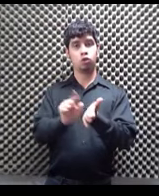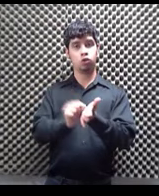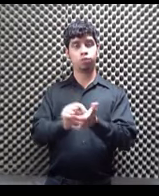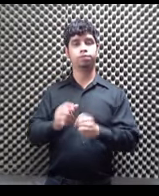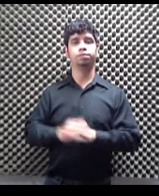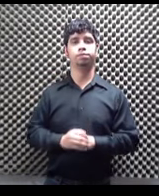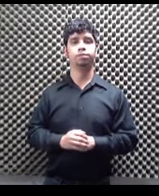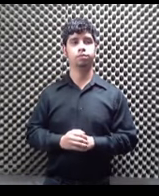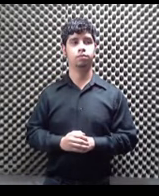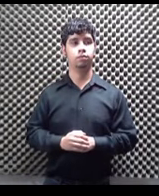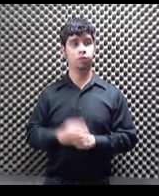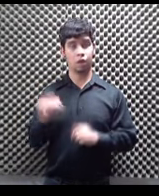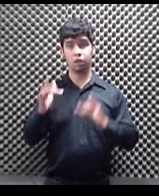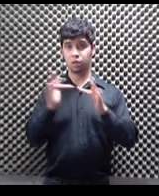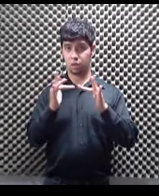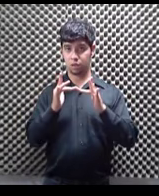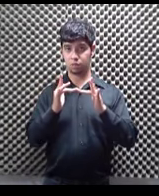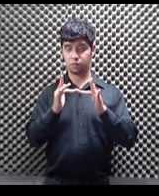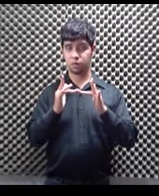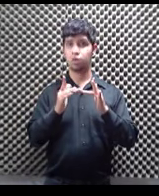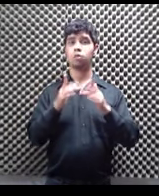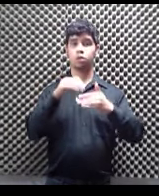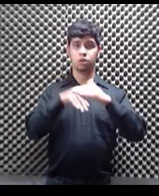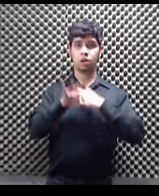en internet? En internet, en